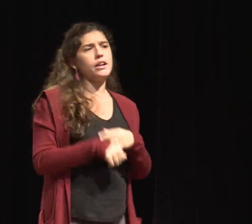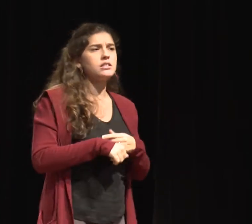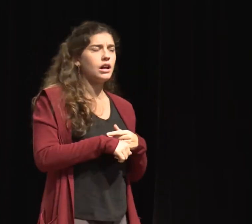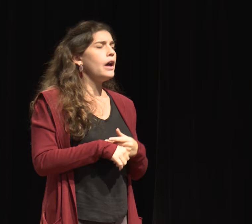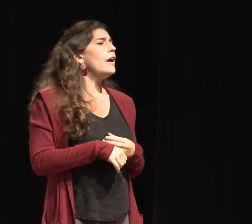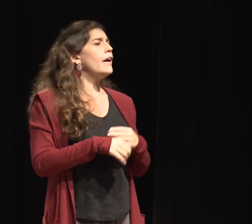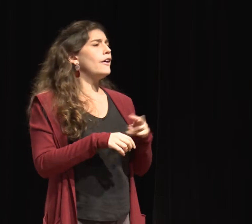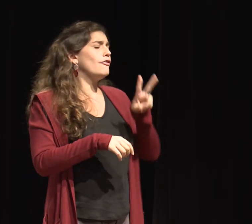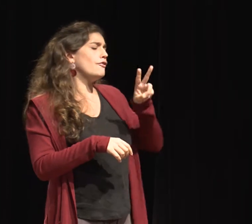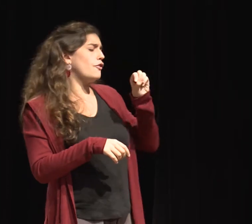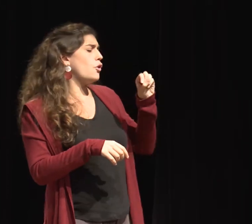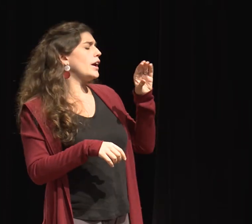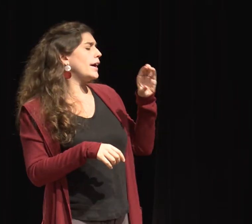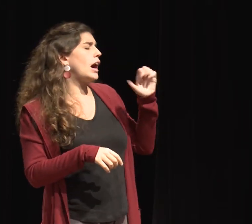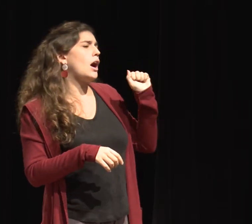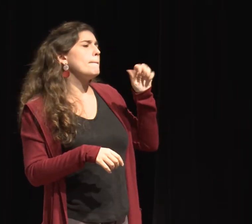Conversando, né, numa conversa mais informal, batendo papo,